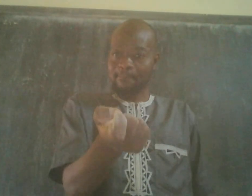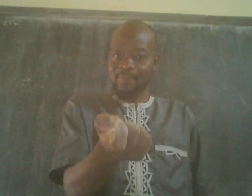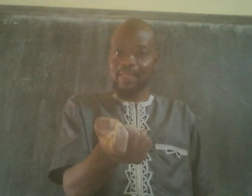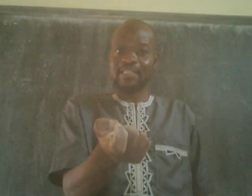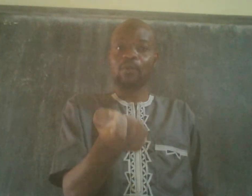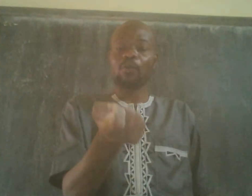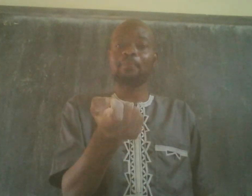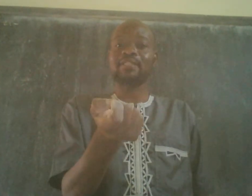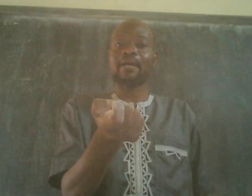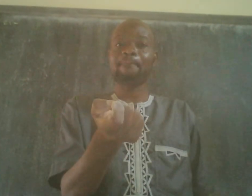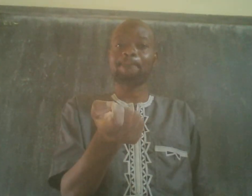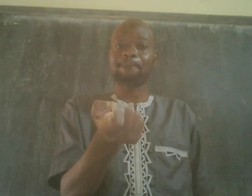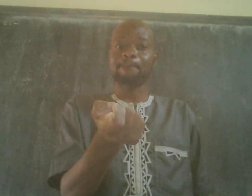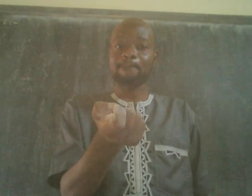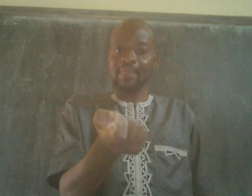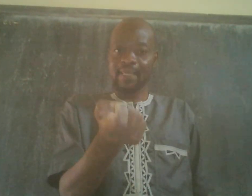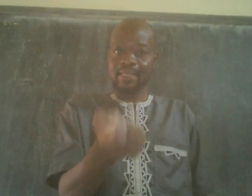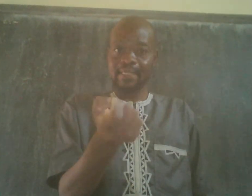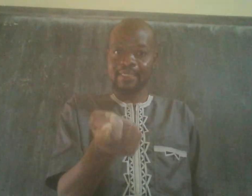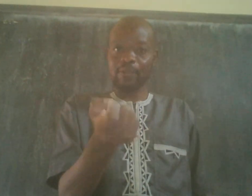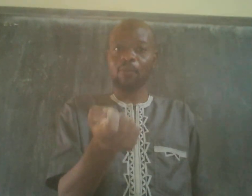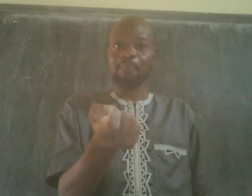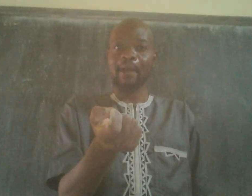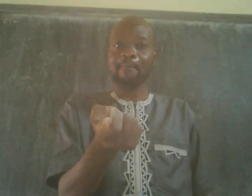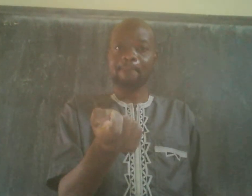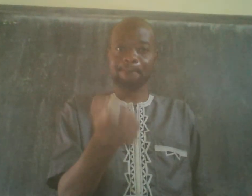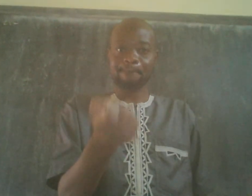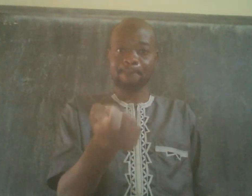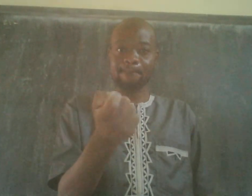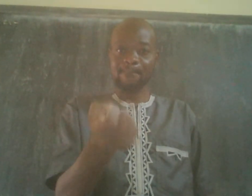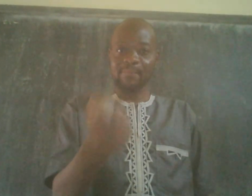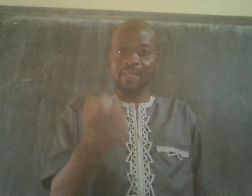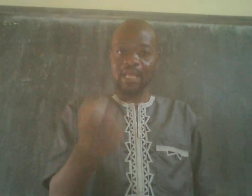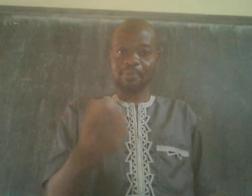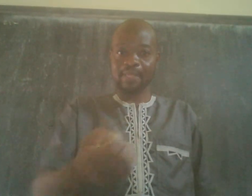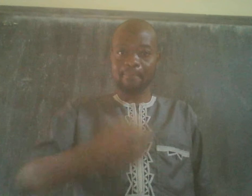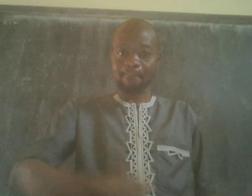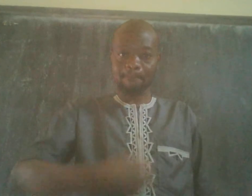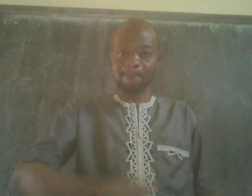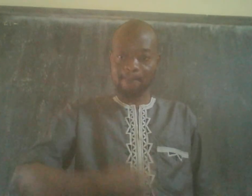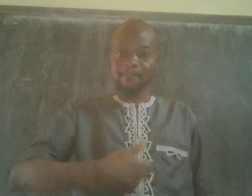c'est quoi? Ça, c'est le compas, ça. C'est le compas. C'est comme ça.